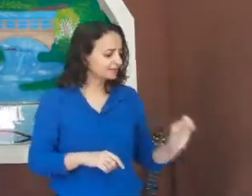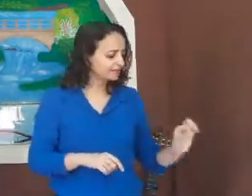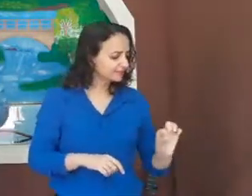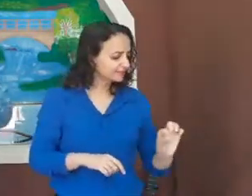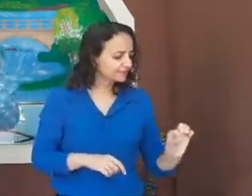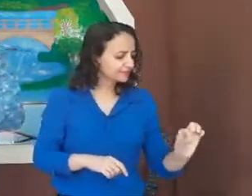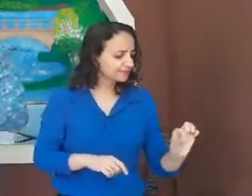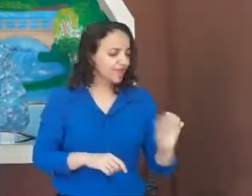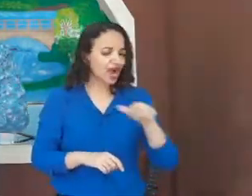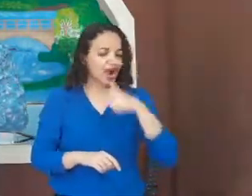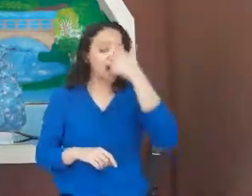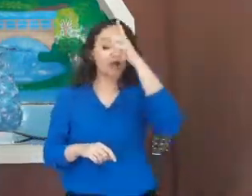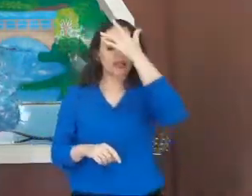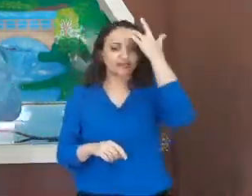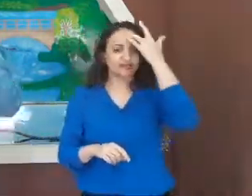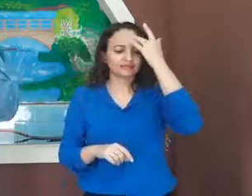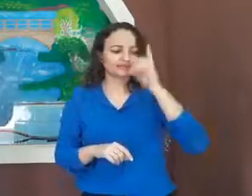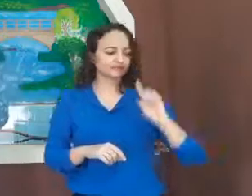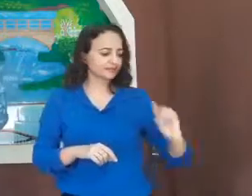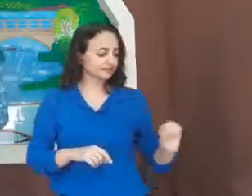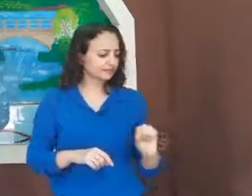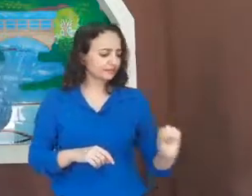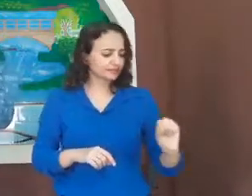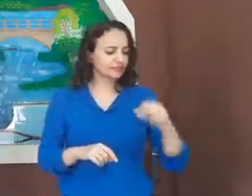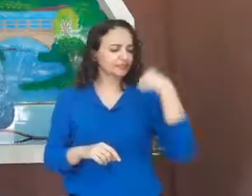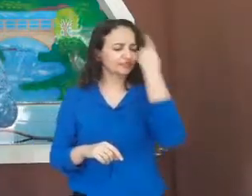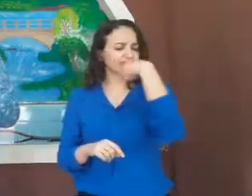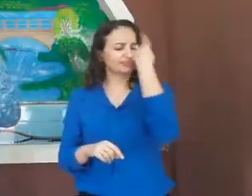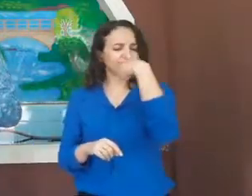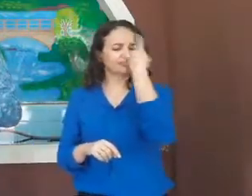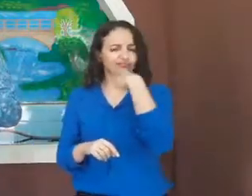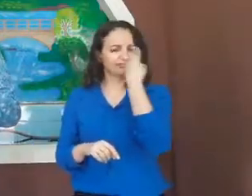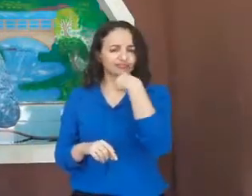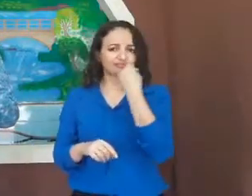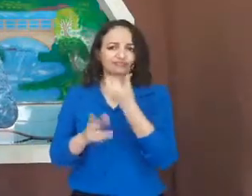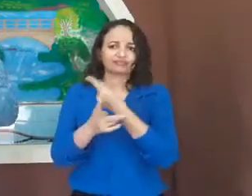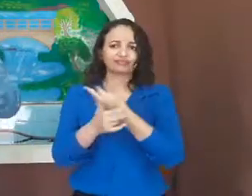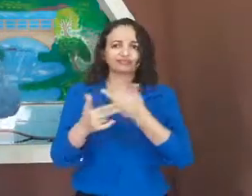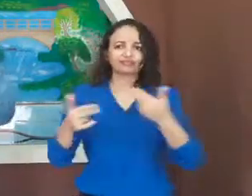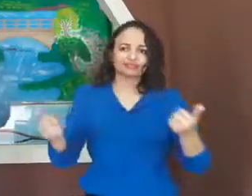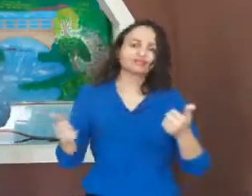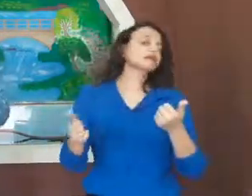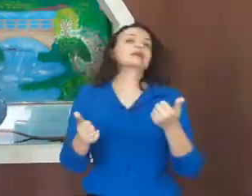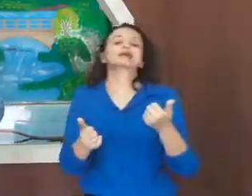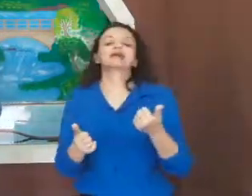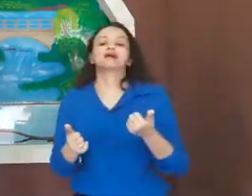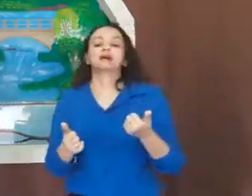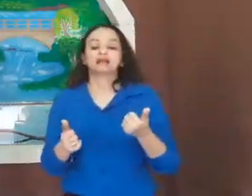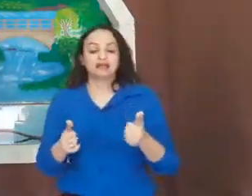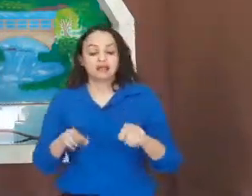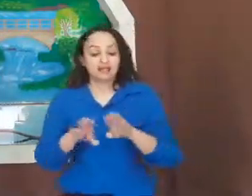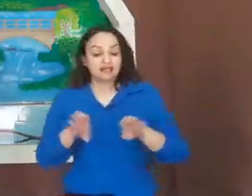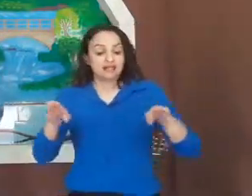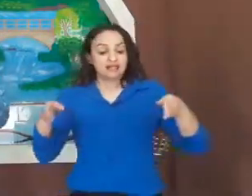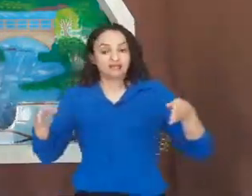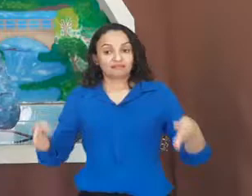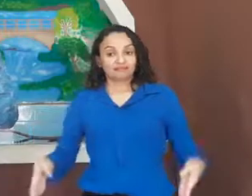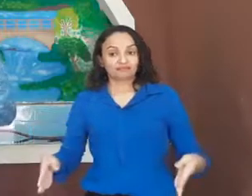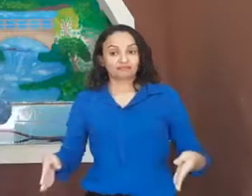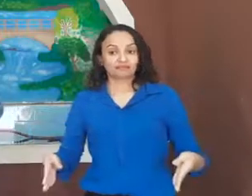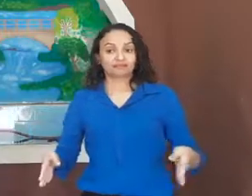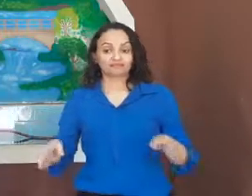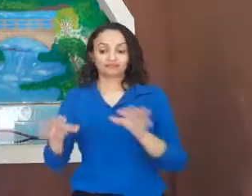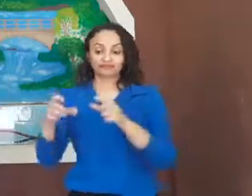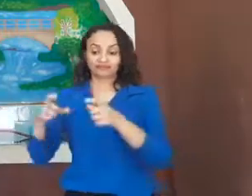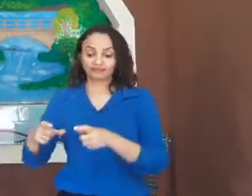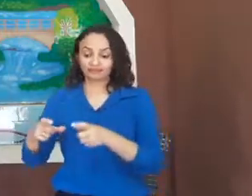e não sei quantas horas, mas foram muitas horas para eu contar, né? E ficou lá na mesa. E muitas vezes